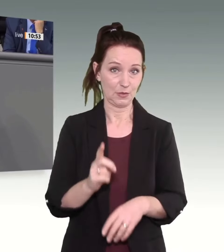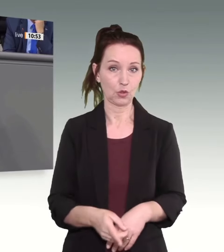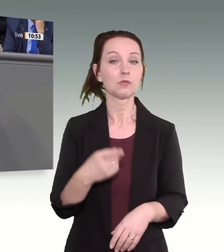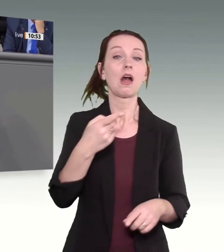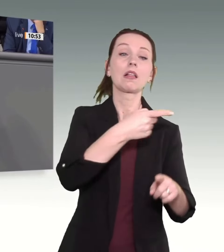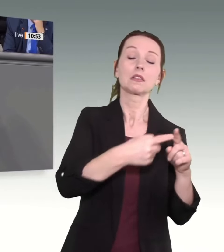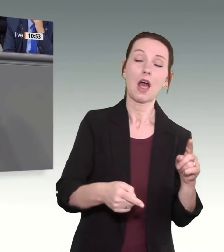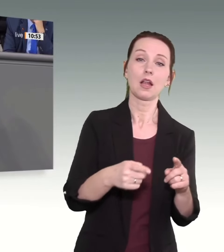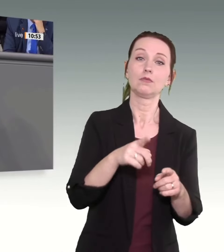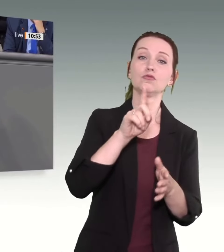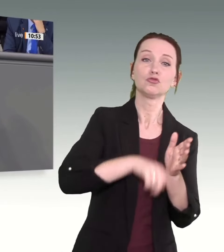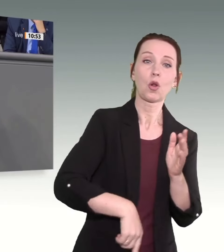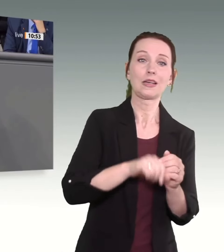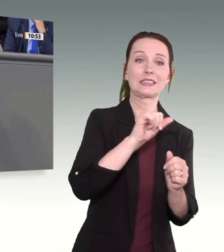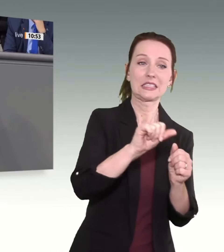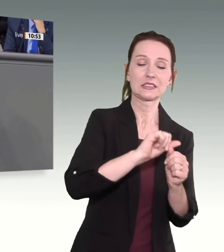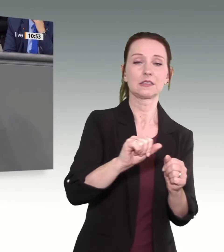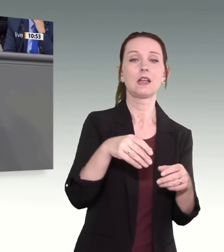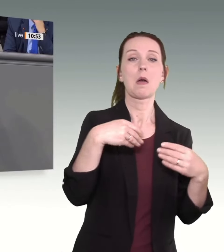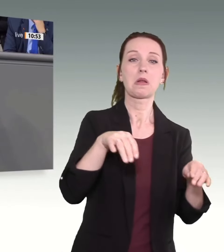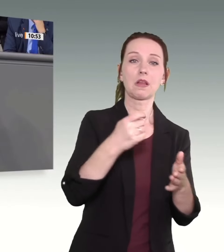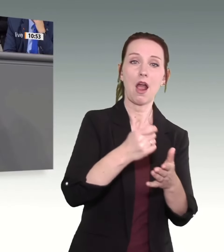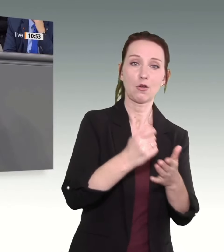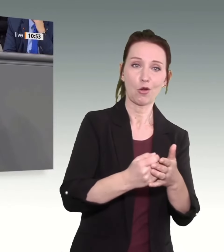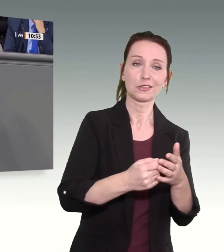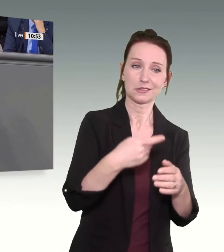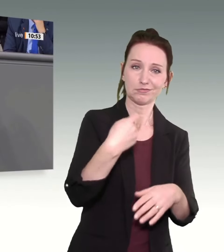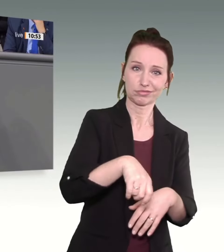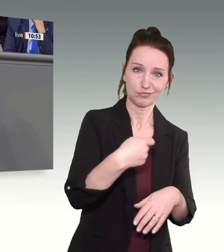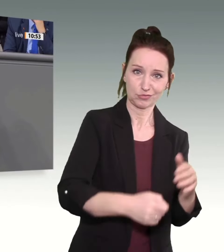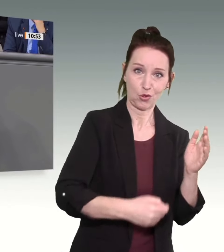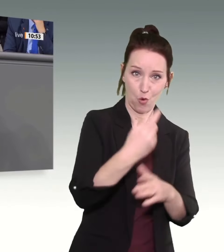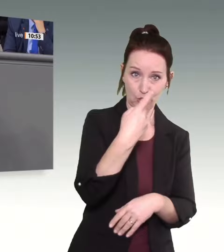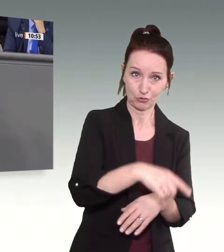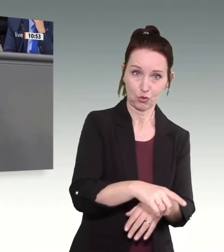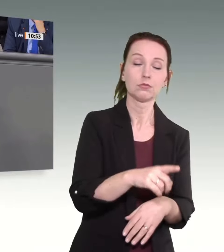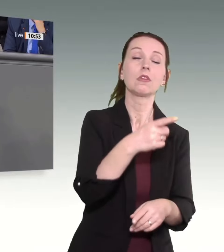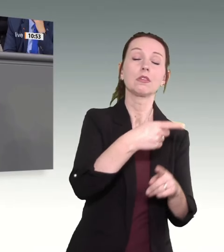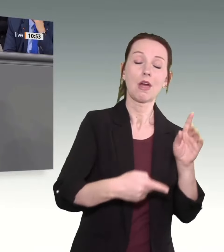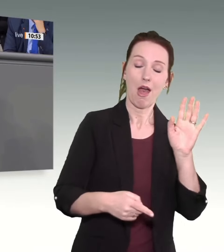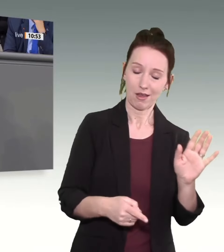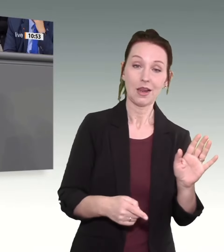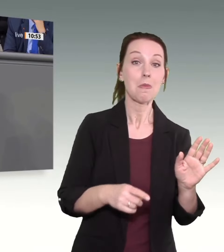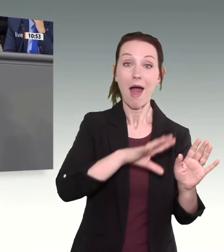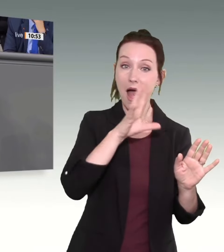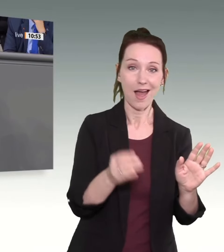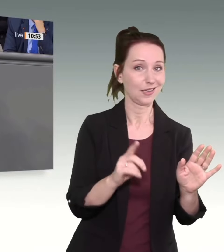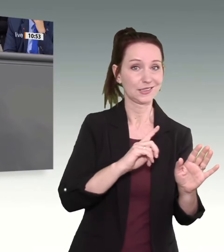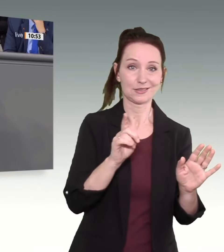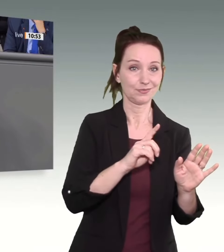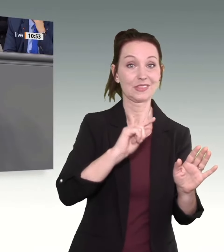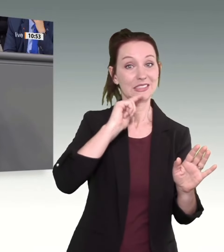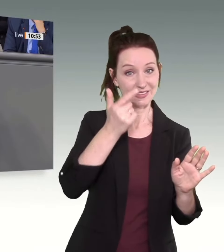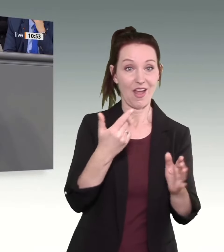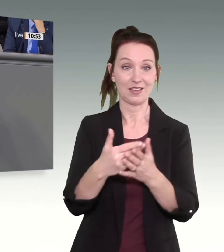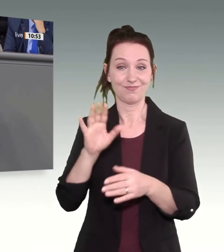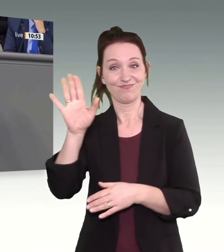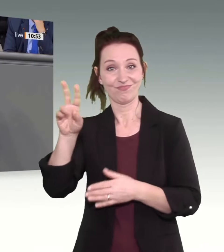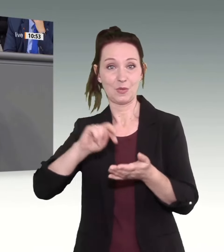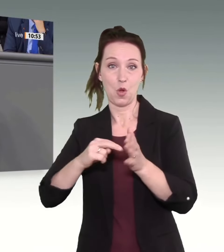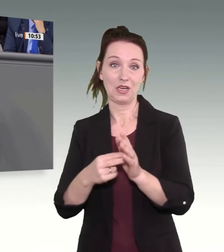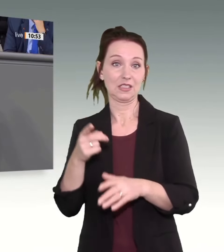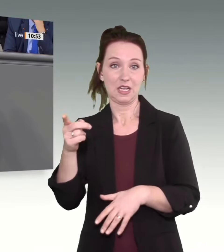Baukosten so hoch sind, das ist nur ein Teil der Wahrheit. Der andere Teil der Wahrheit ist Ihre Politik, und zwar die überregulierende Politik vor Ihnen, nämlich